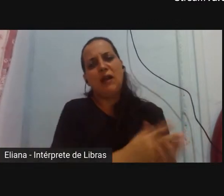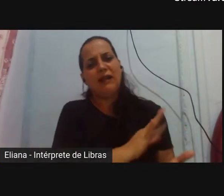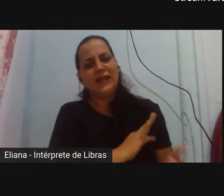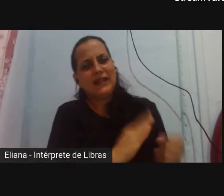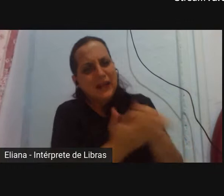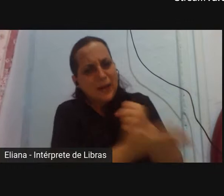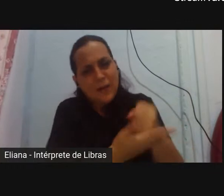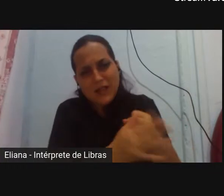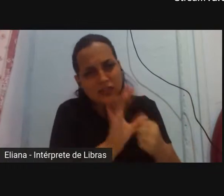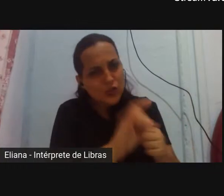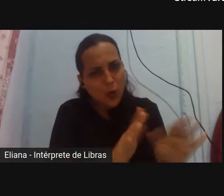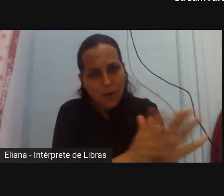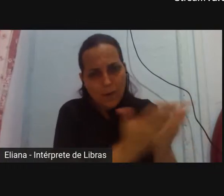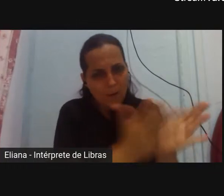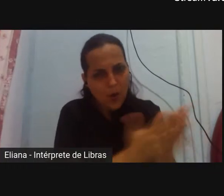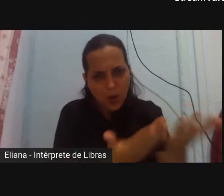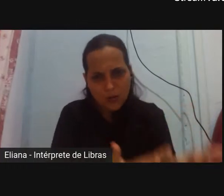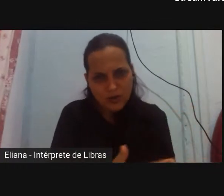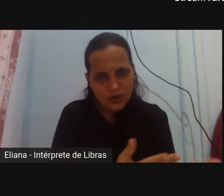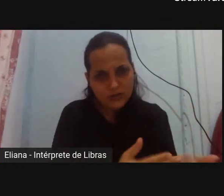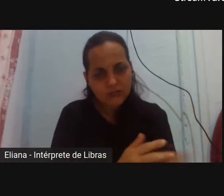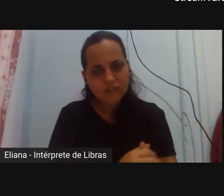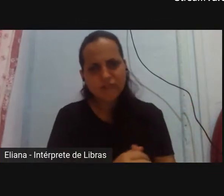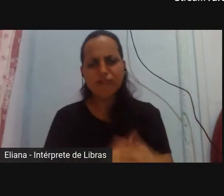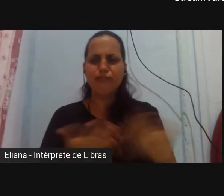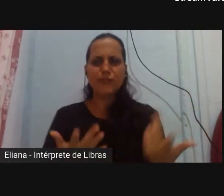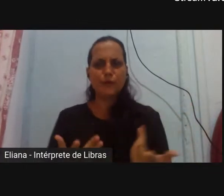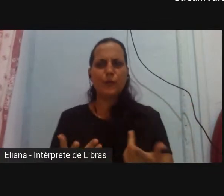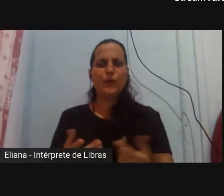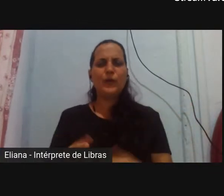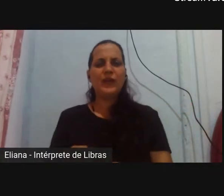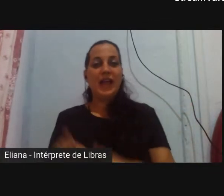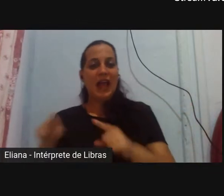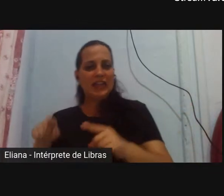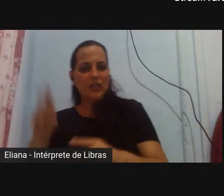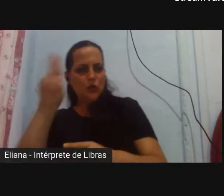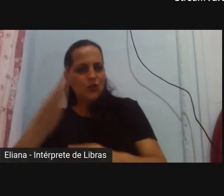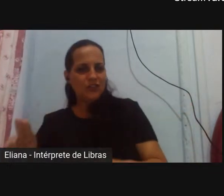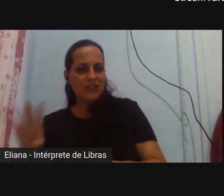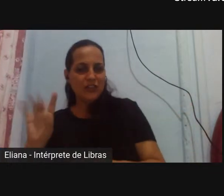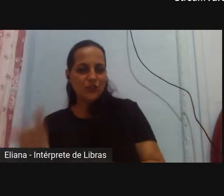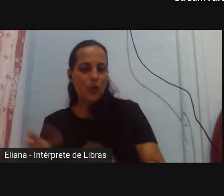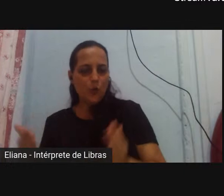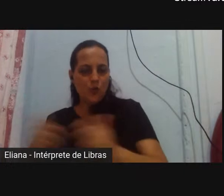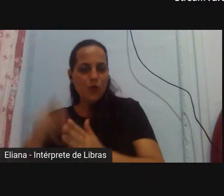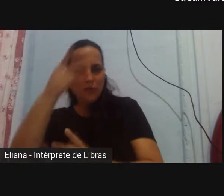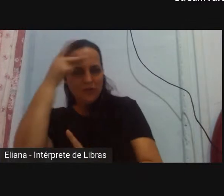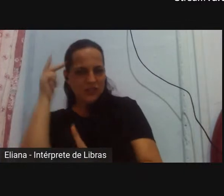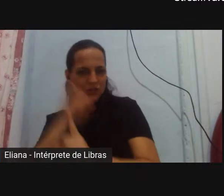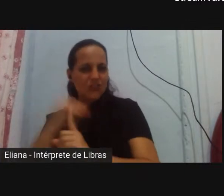seja, educação para os que vão mandar e educação para os que vão ser mandados.